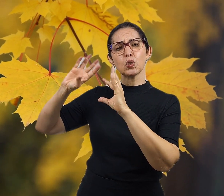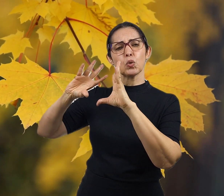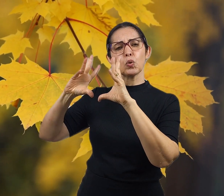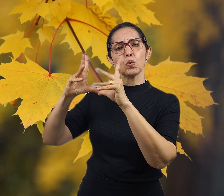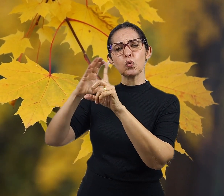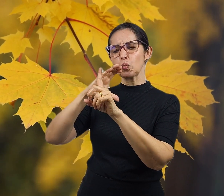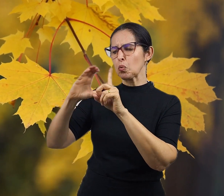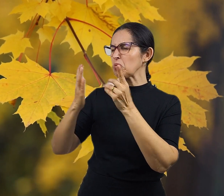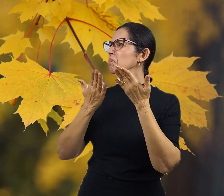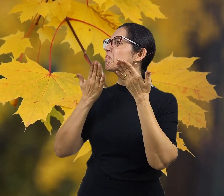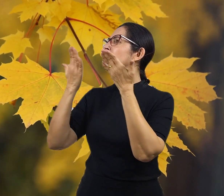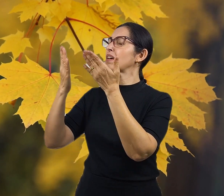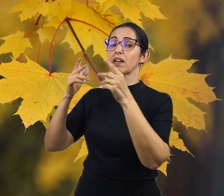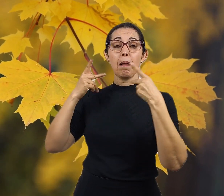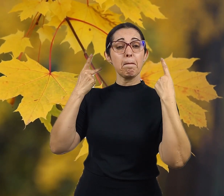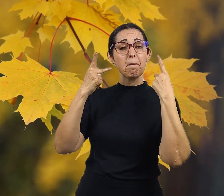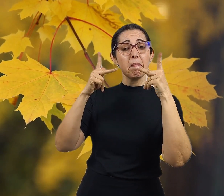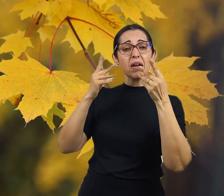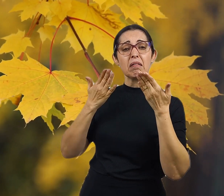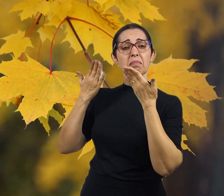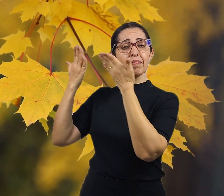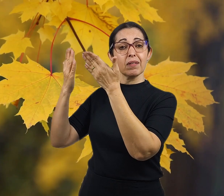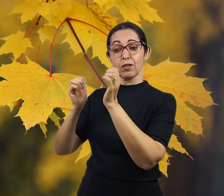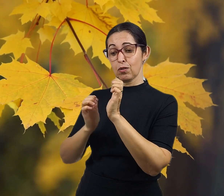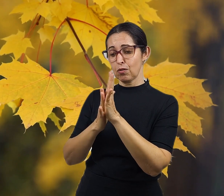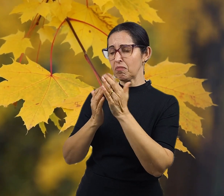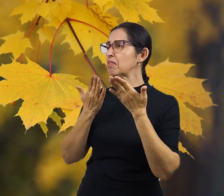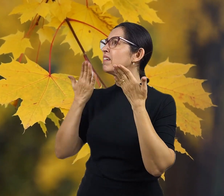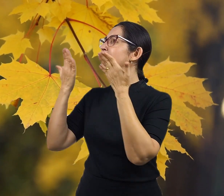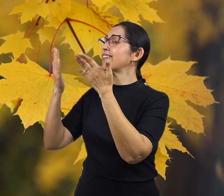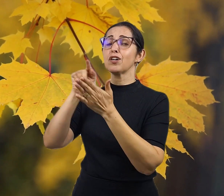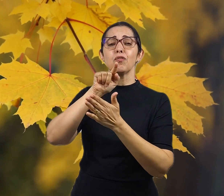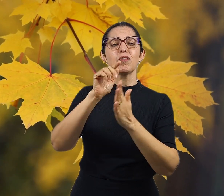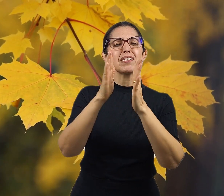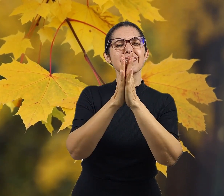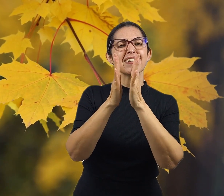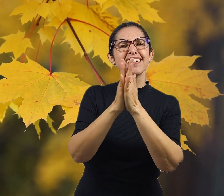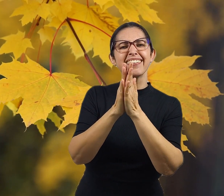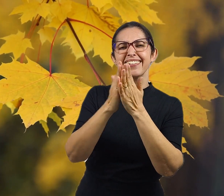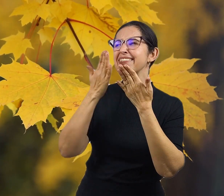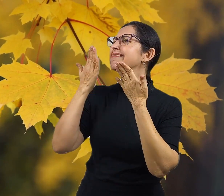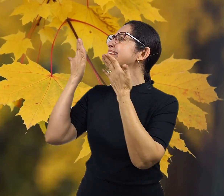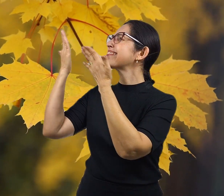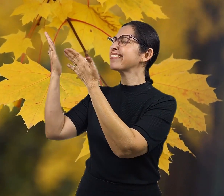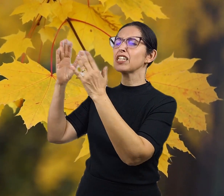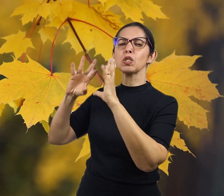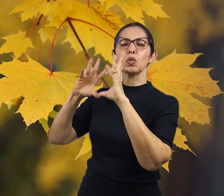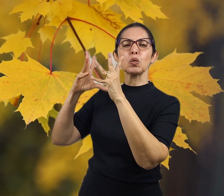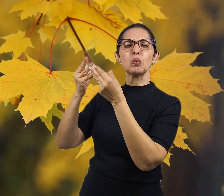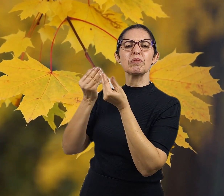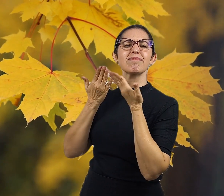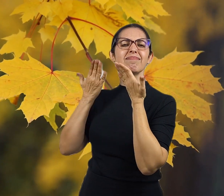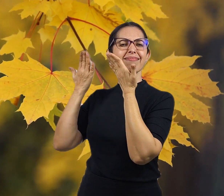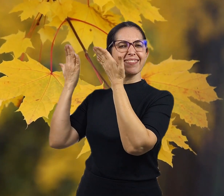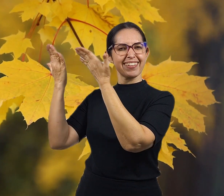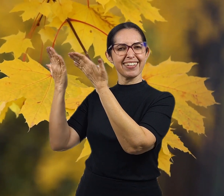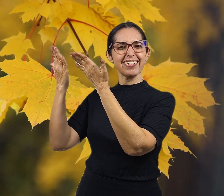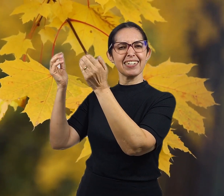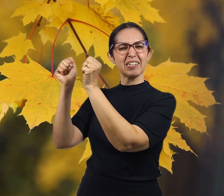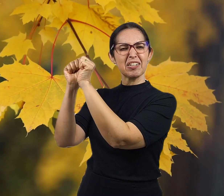culto. A pregação, os louvores, a sua glorificação agora, tudo é para a glória dEle. Não há espaço para